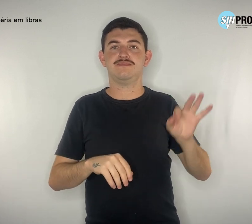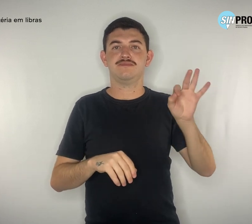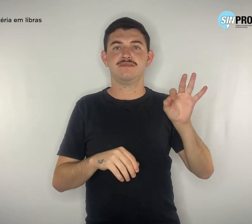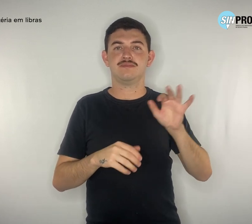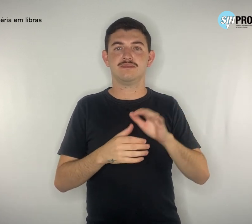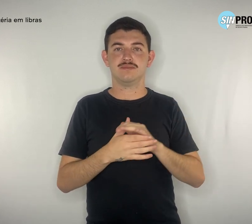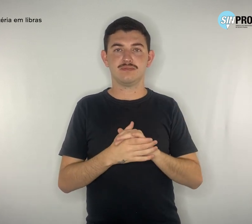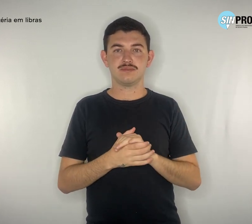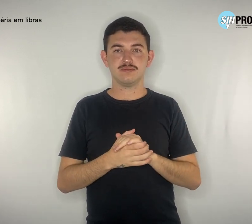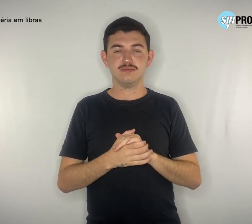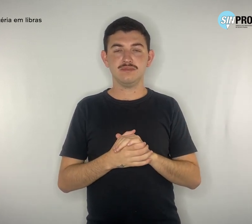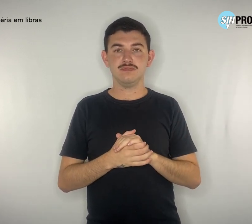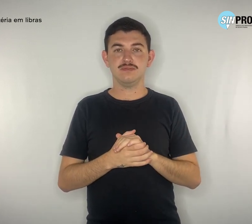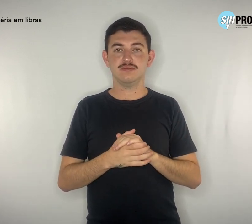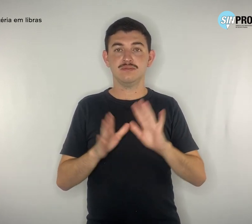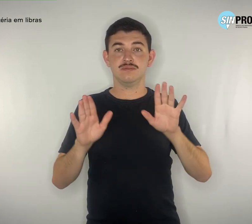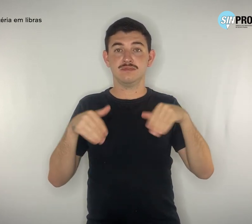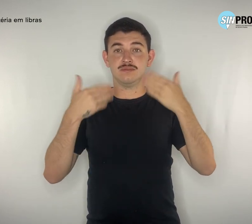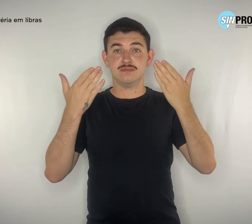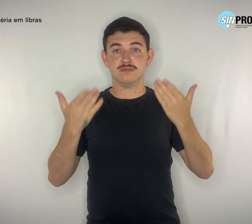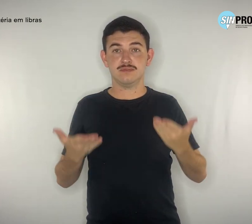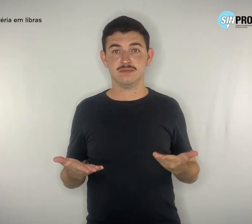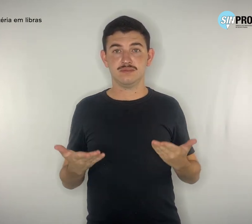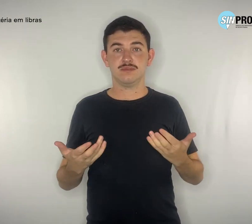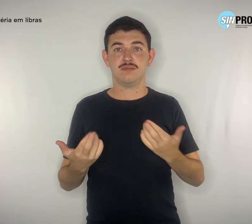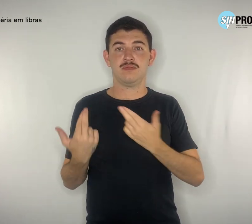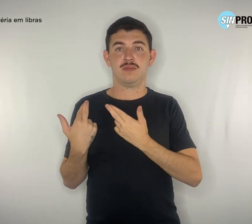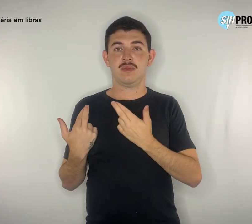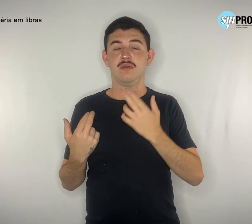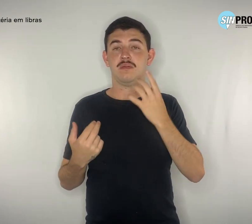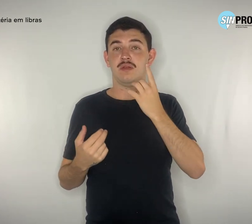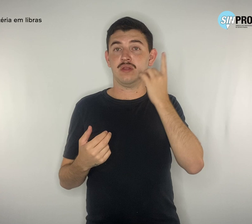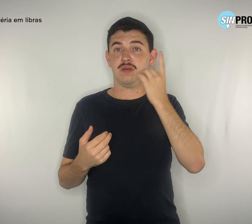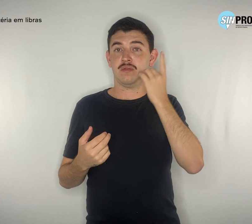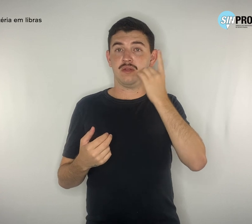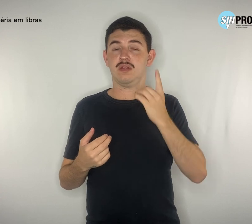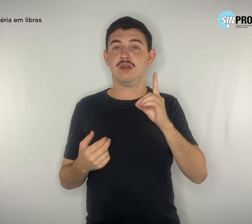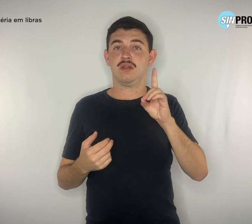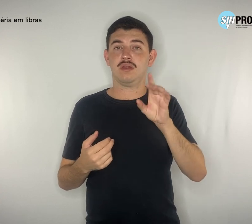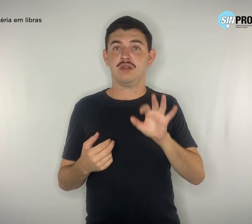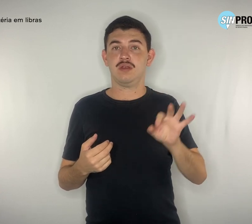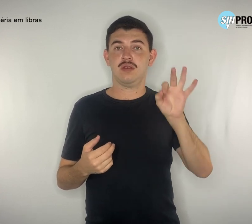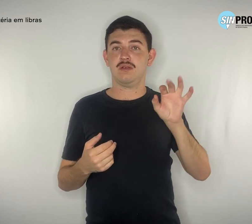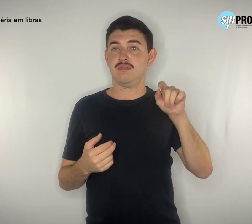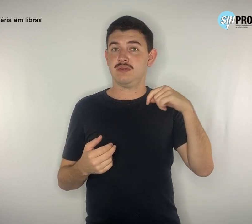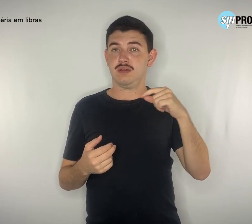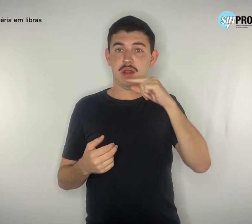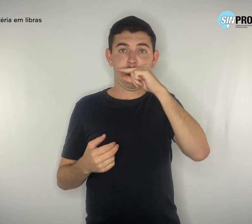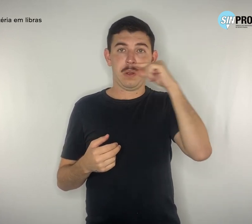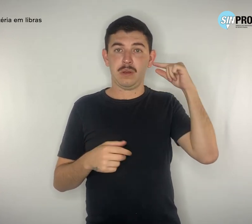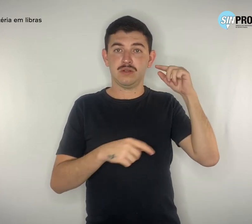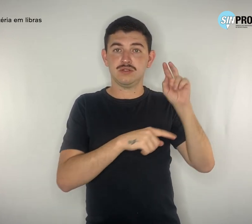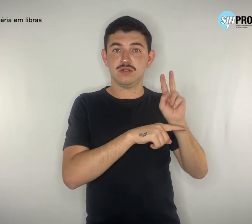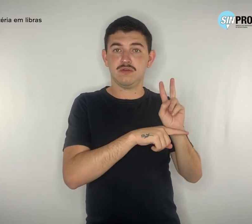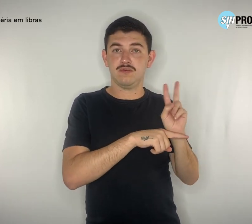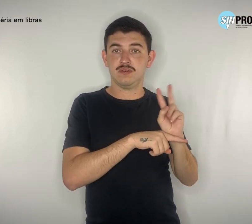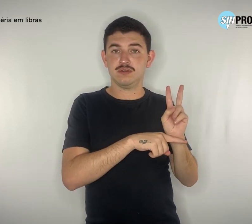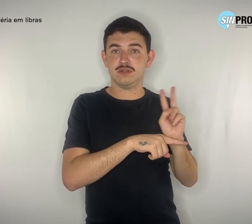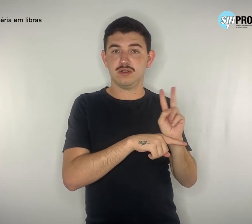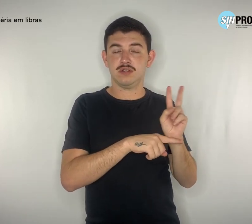homenagem foi proposta pelo deputado distrital Chico Vigilante e realizada na manhã dessa